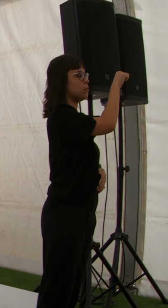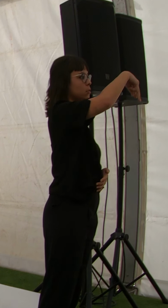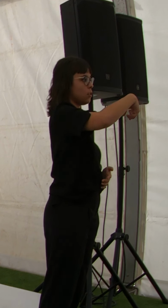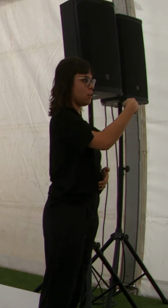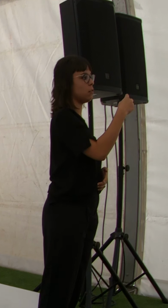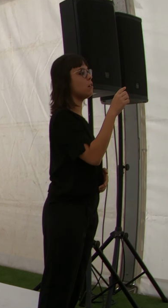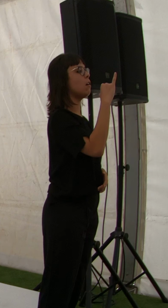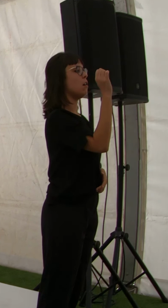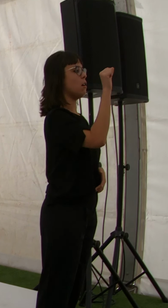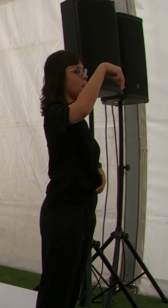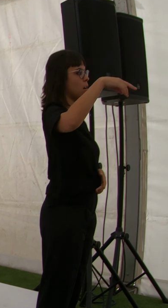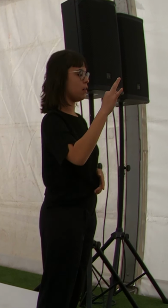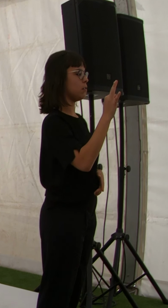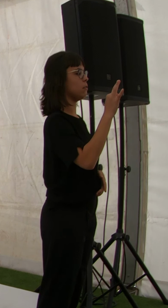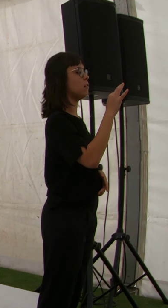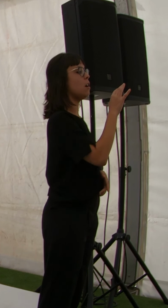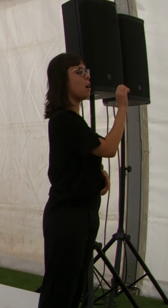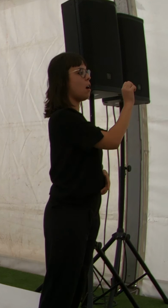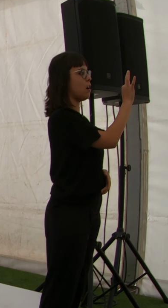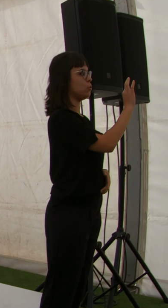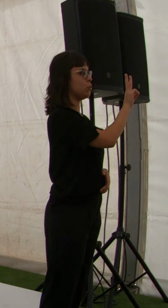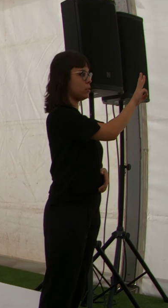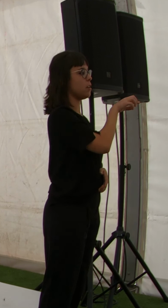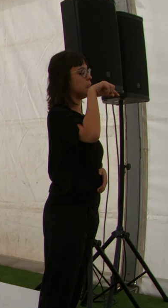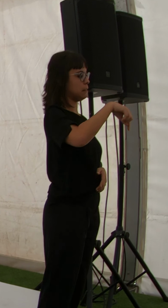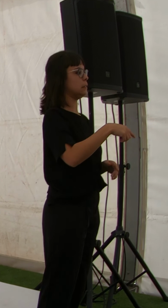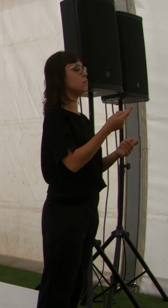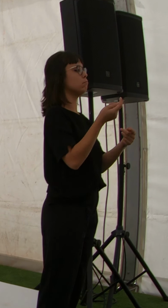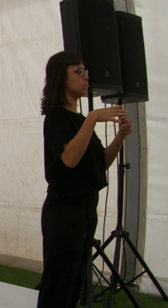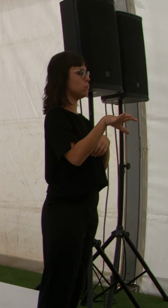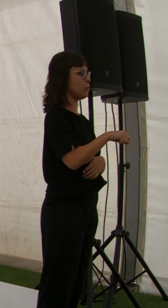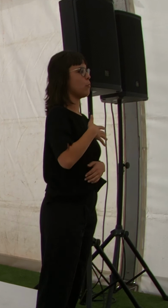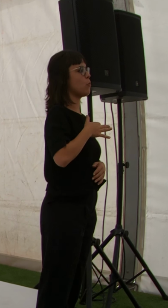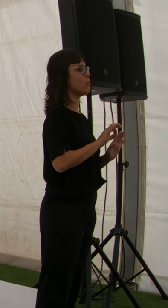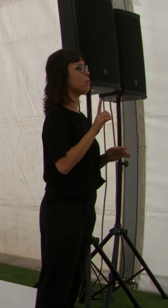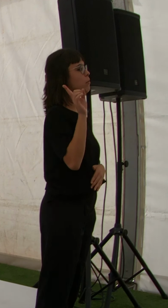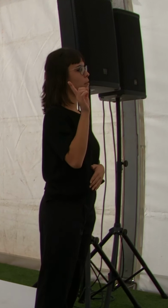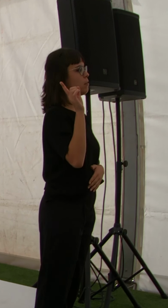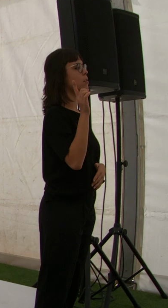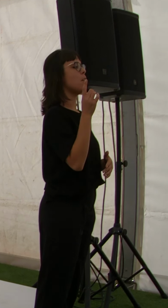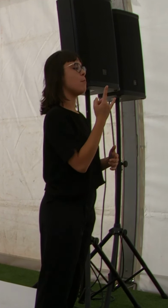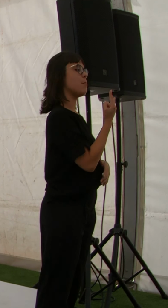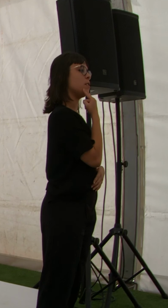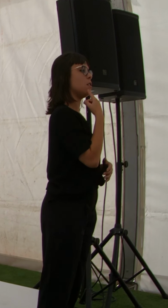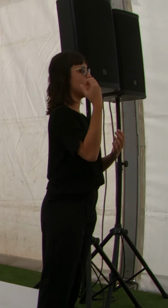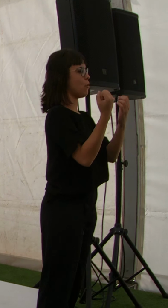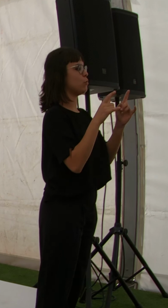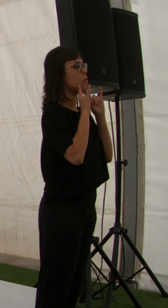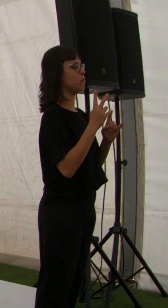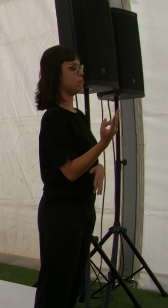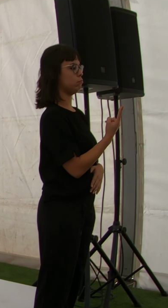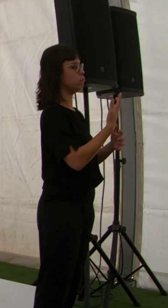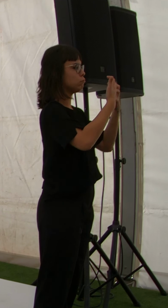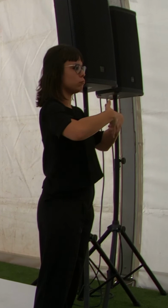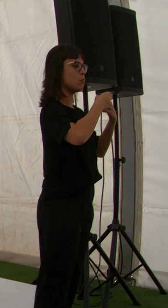Atto 3. BID es un fabricante increíblemente potente, tanto de baterías como de coches eléctricos.